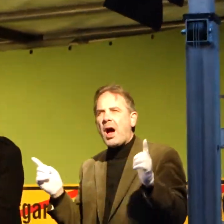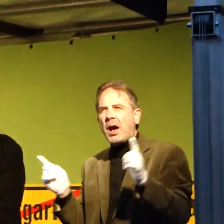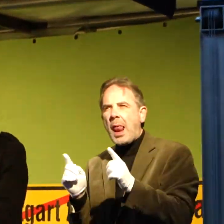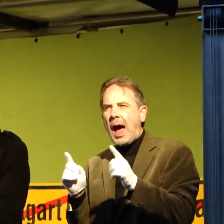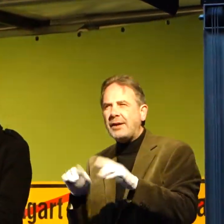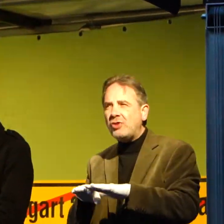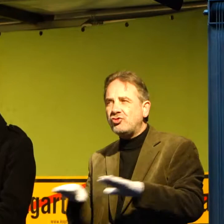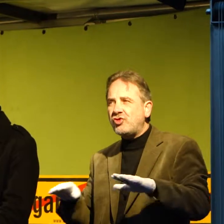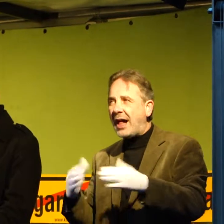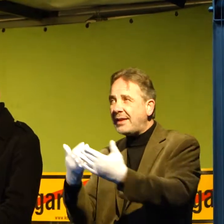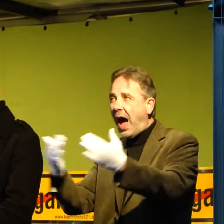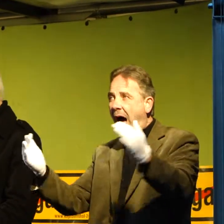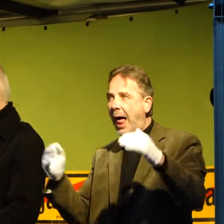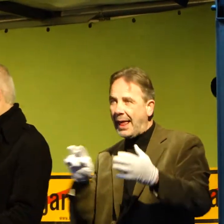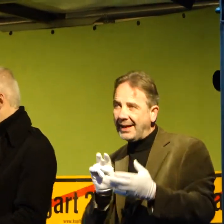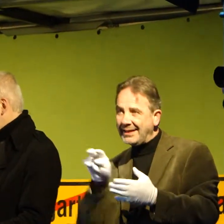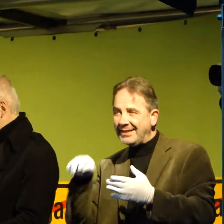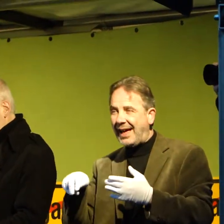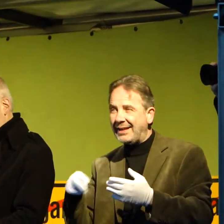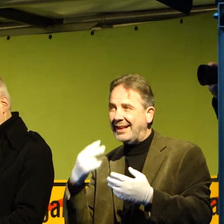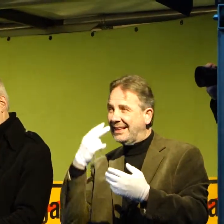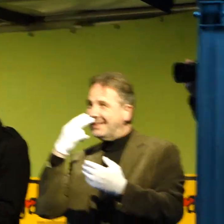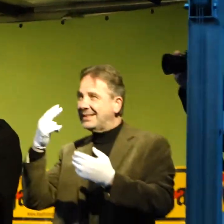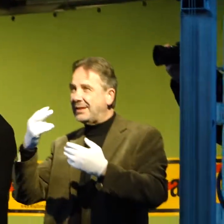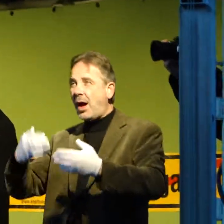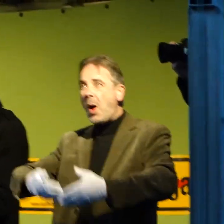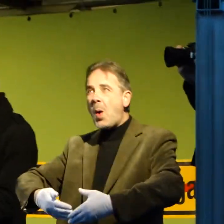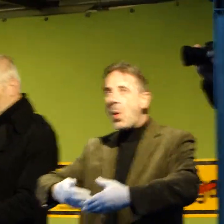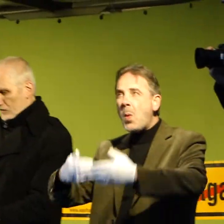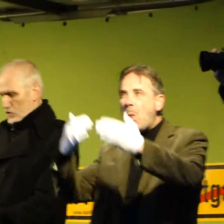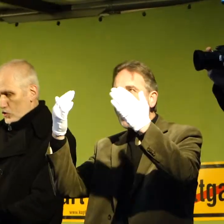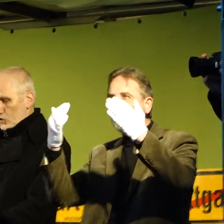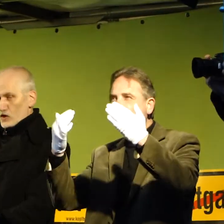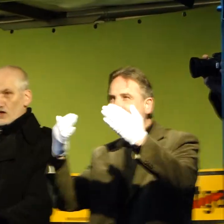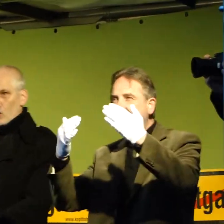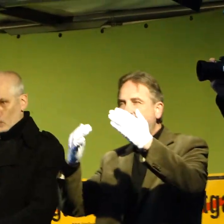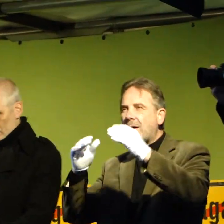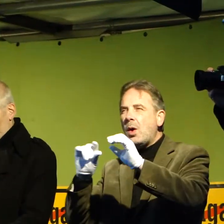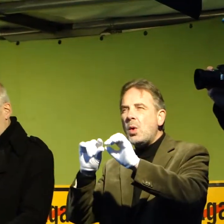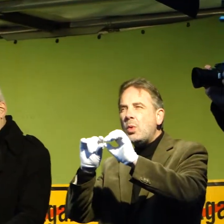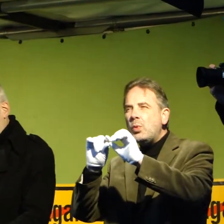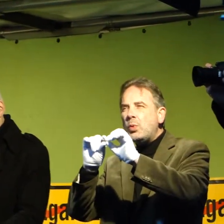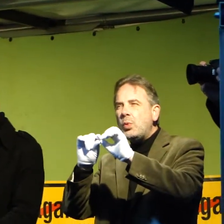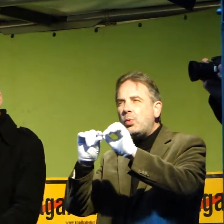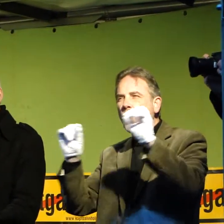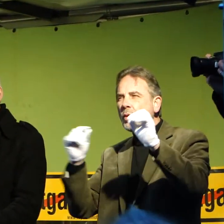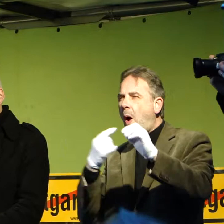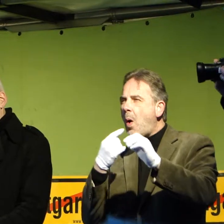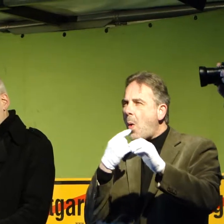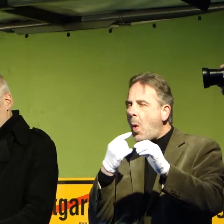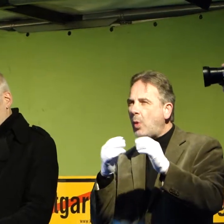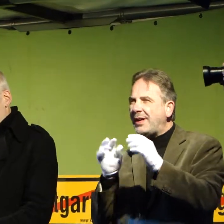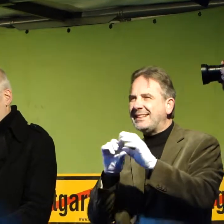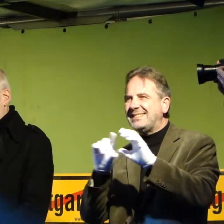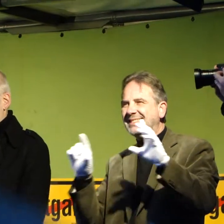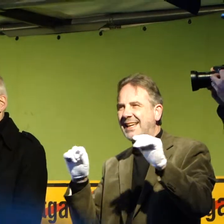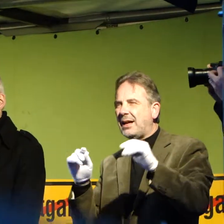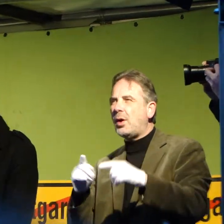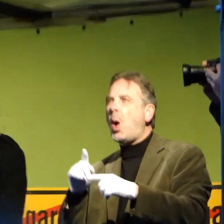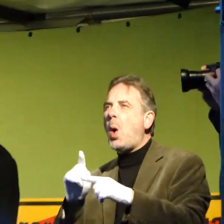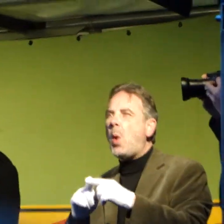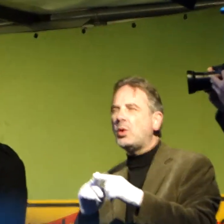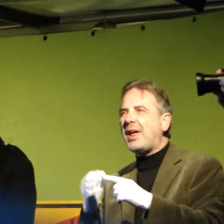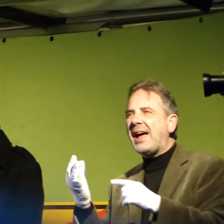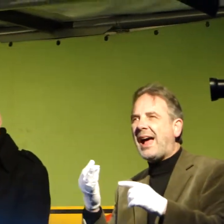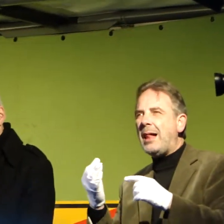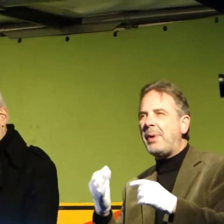betreten, sehen Sie auf Wände aus abwechselnden Lagen von dünnen roten Ziegeln und gelblichen Natursteinen.